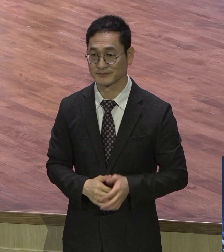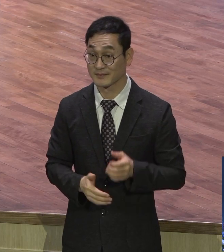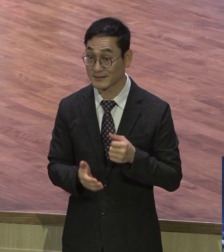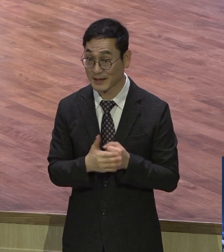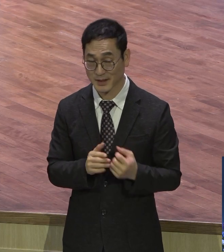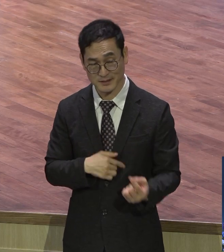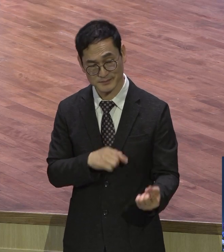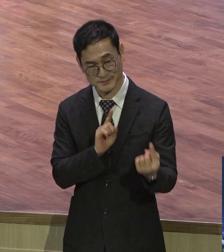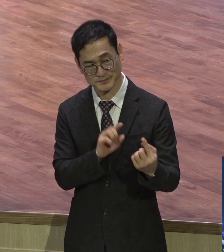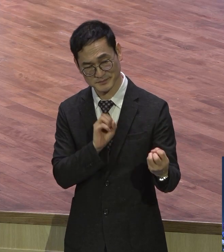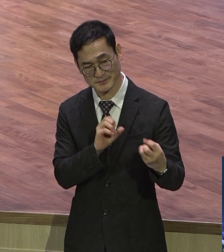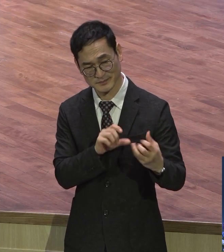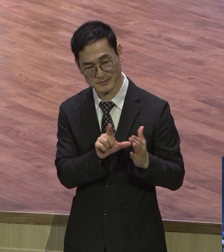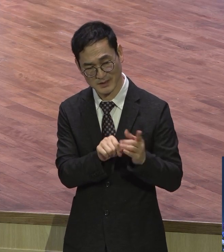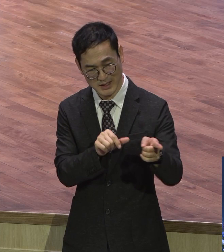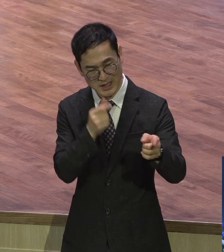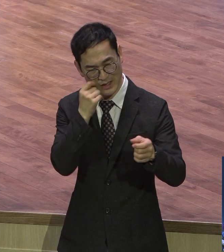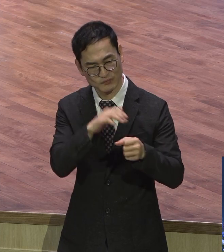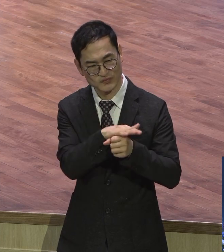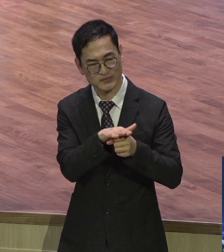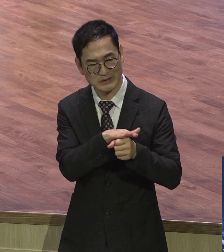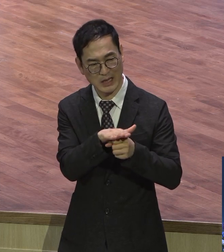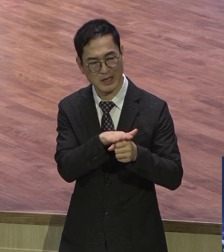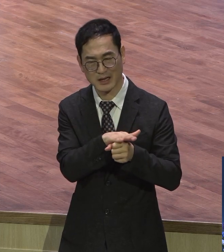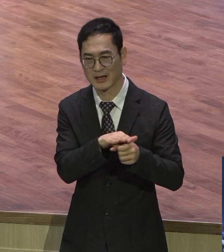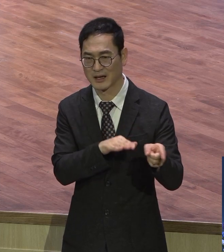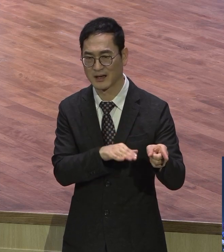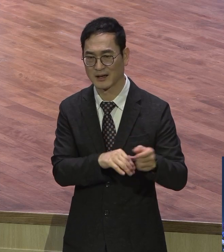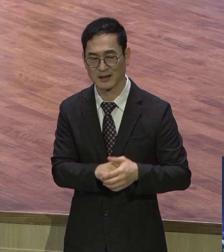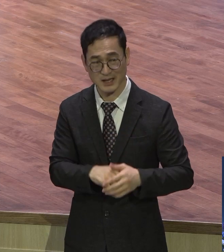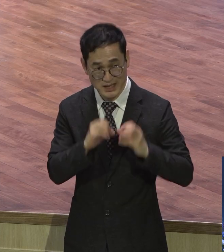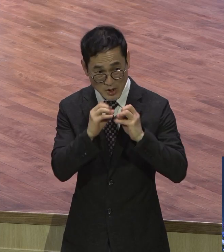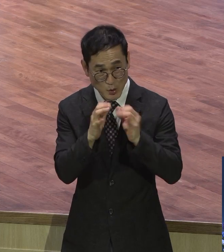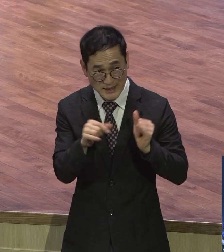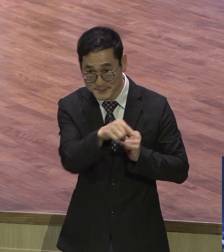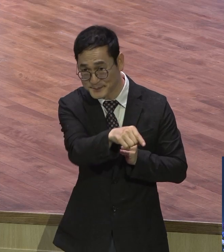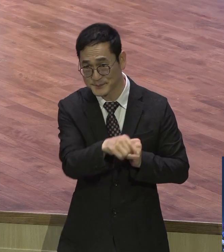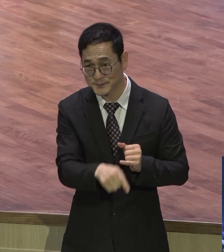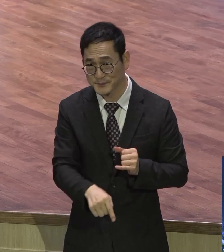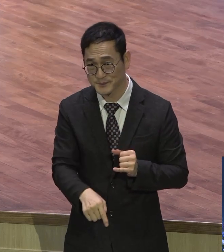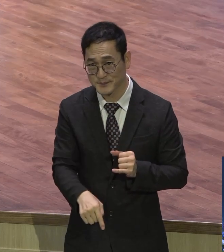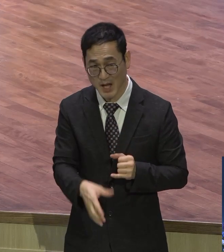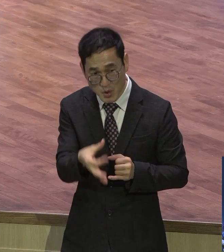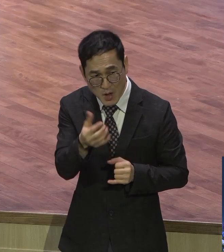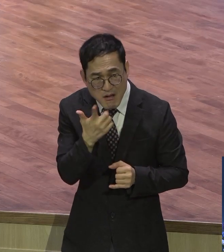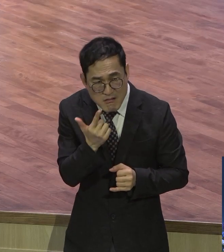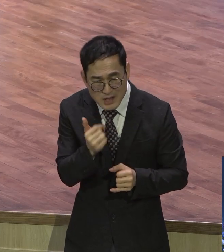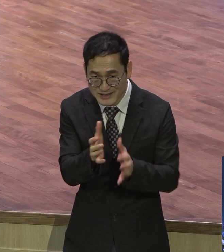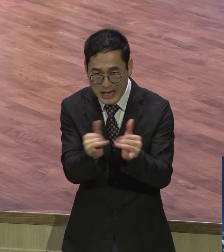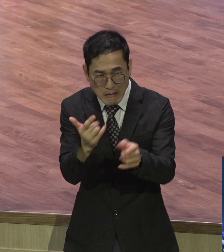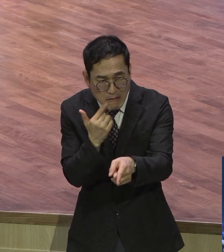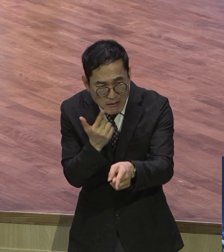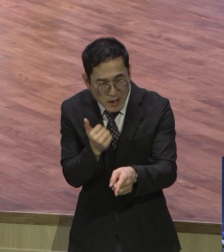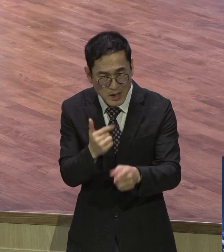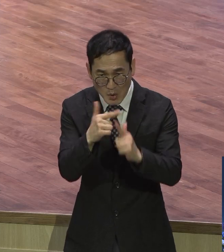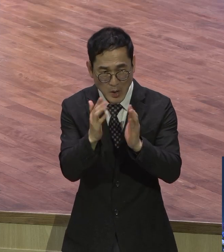때로는 불쌍한 마음으로 기도할 때가 많아요 하나님 저 성교사님 돈 바라보지 말고 사람 바라보지 말고 교회 바라보지 말고